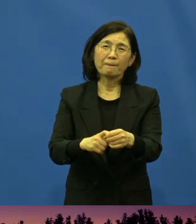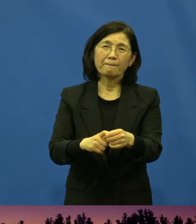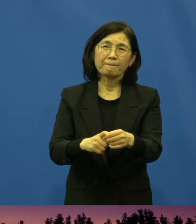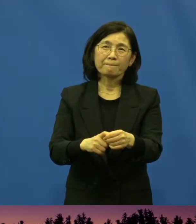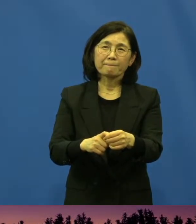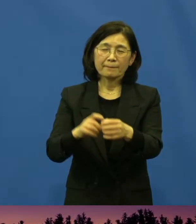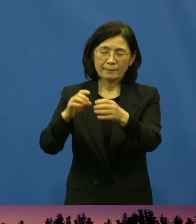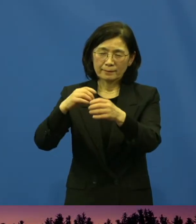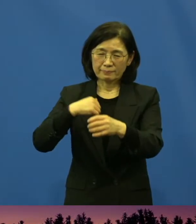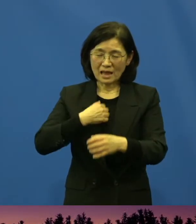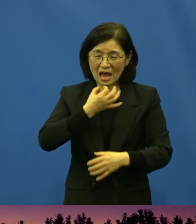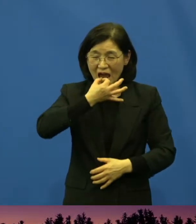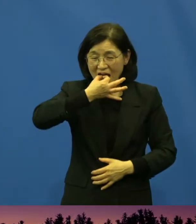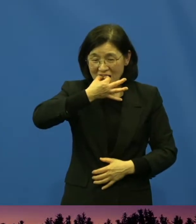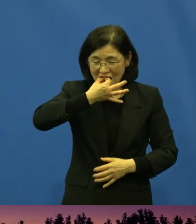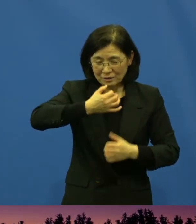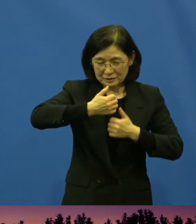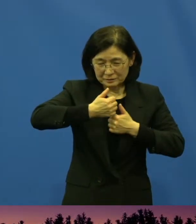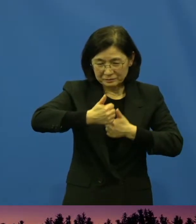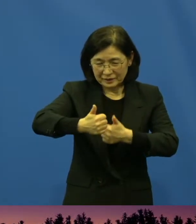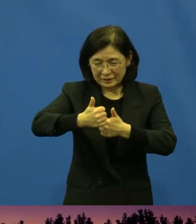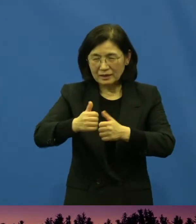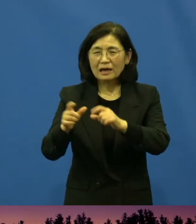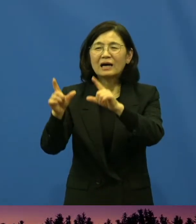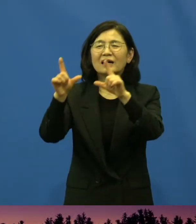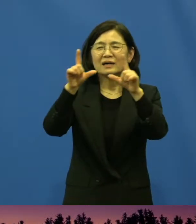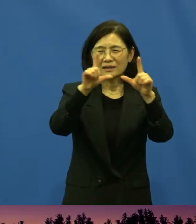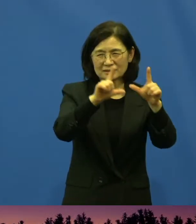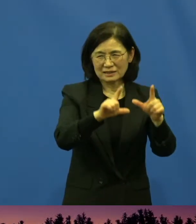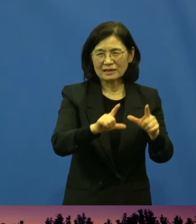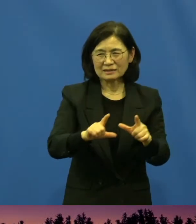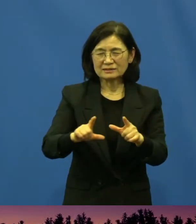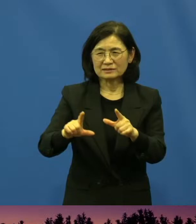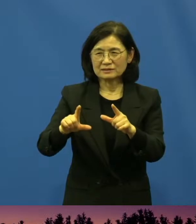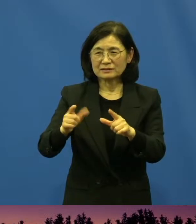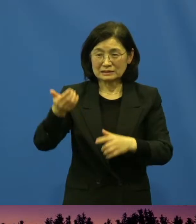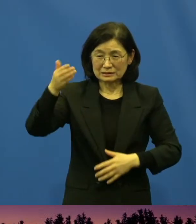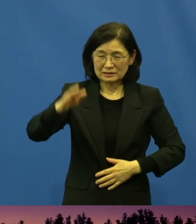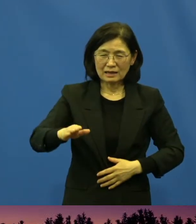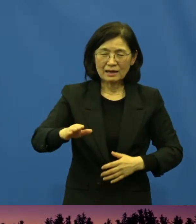자기의 욕심을 쫓아 살아가는 이 몸이, 그렇죠? 그리스도 안에 들어와서